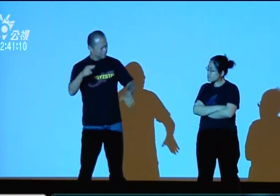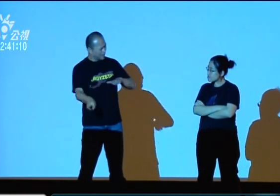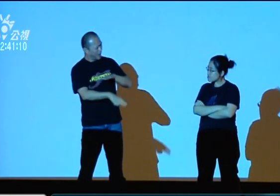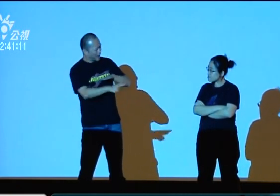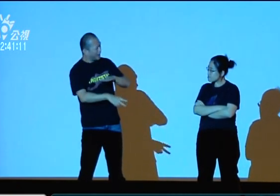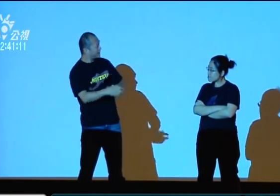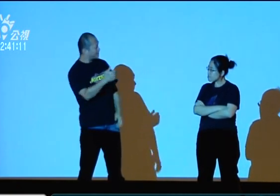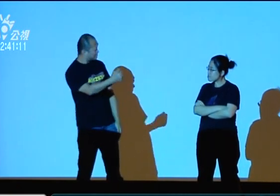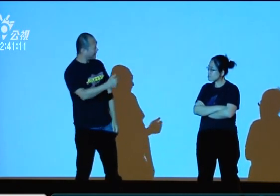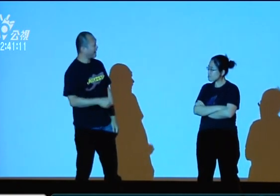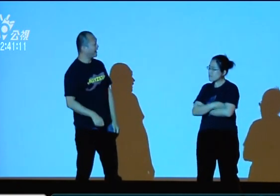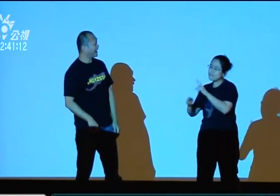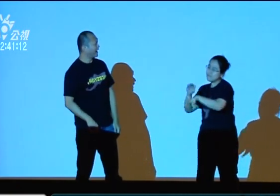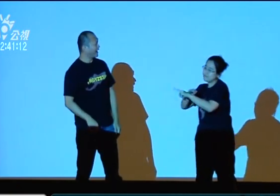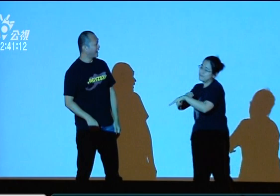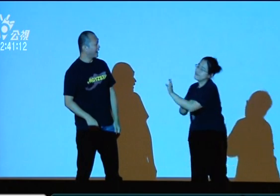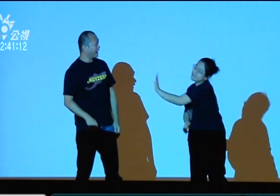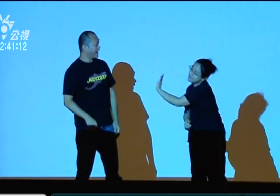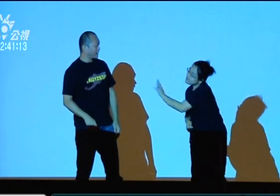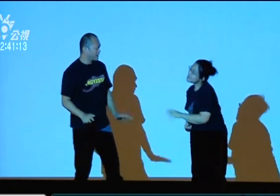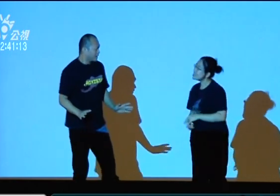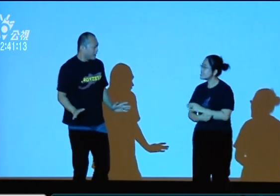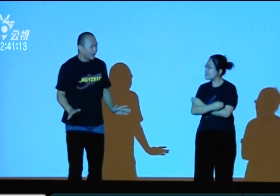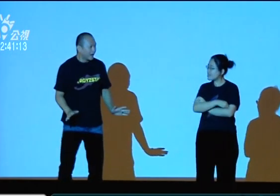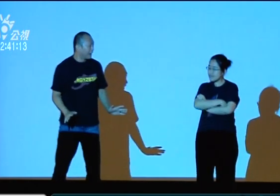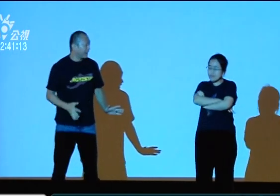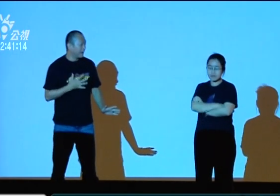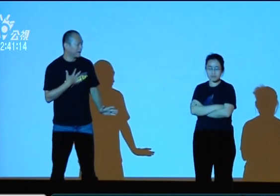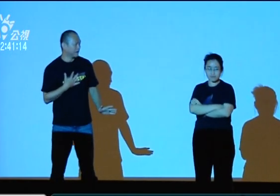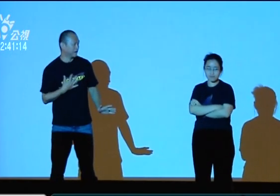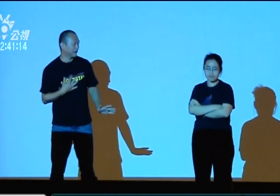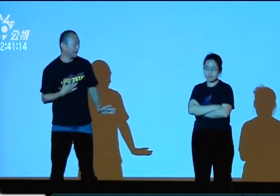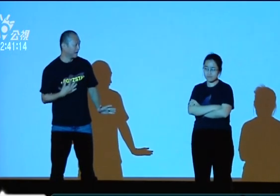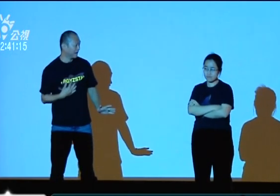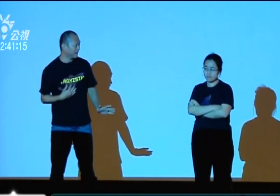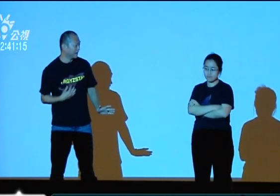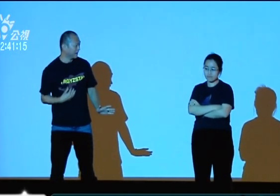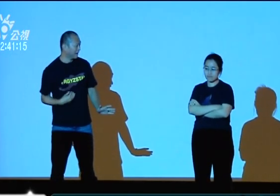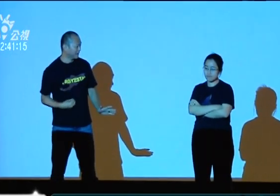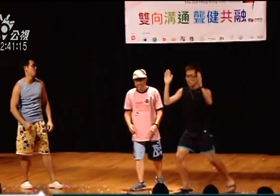听不到声音的音，用手机搭吹个叫做手机相迎。